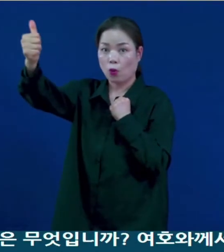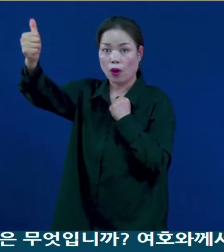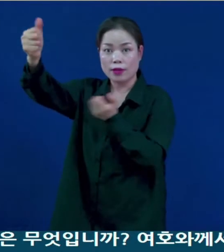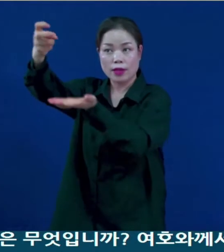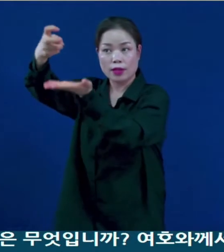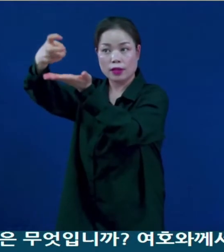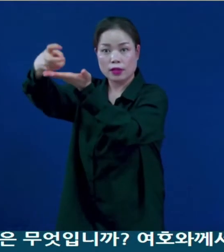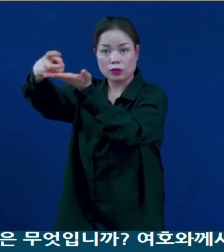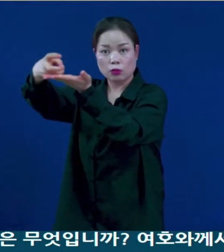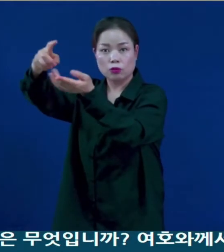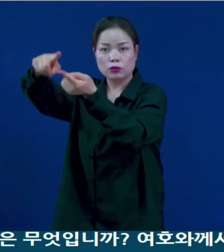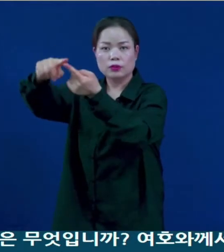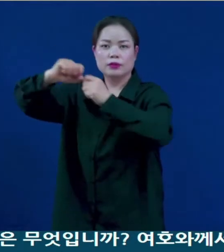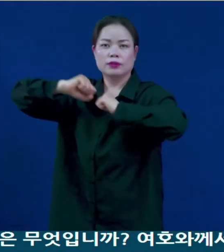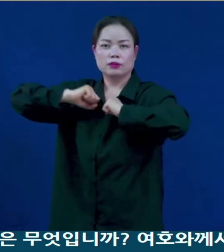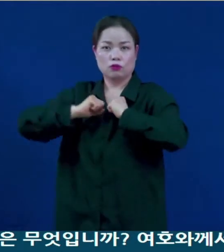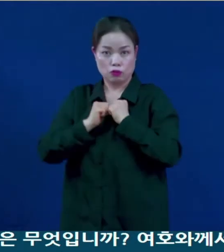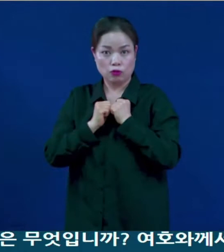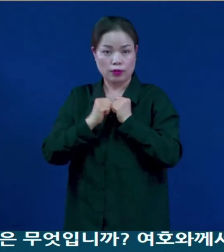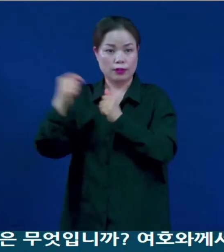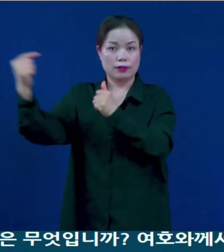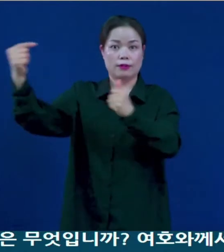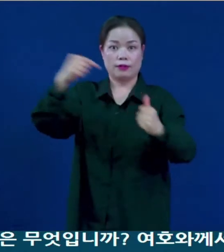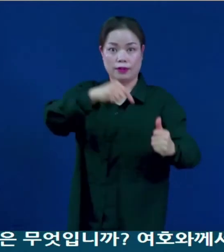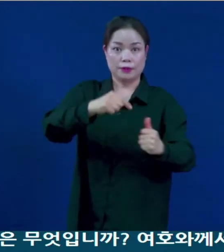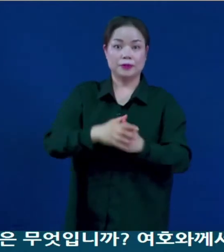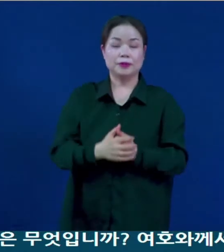길을 지키라고 말씀합니다.